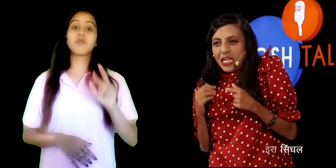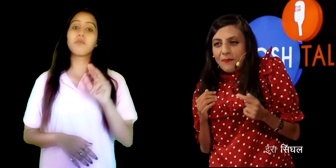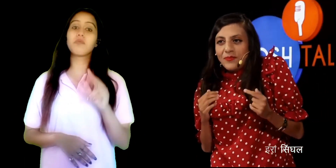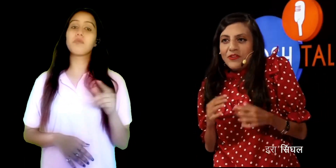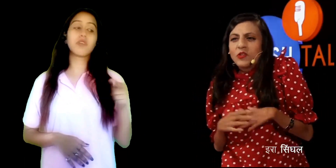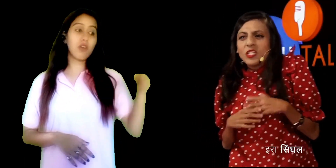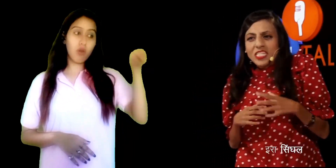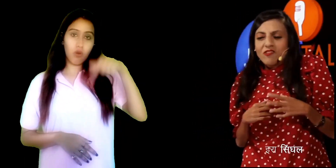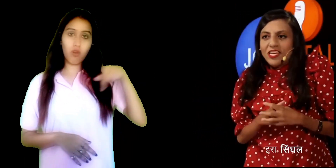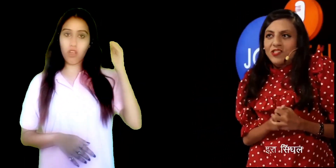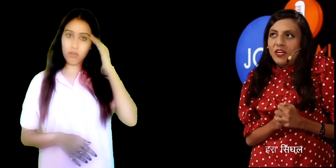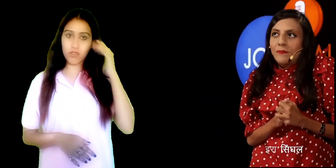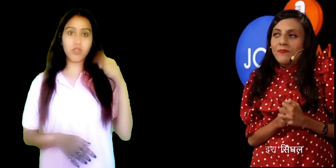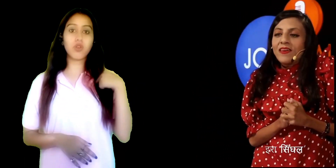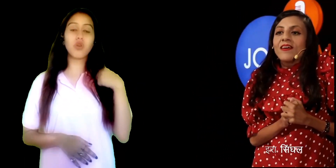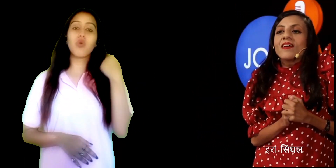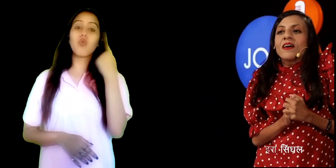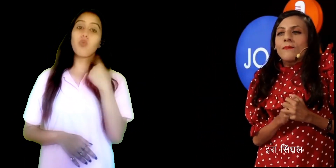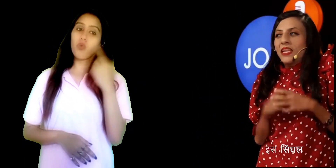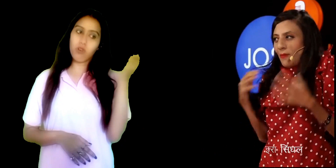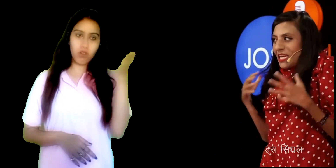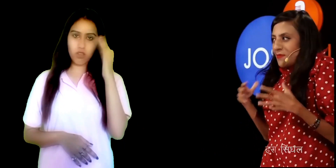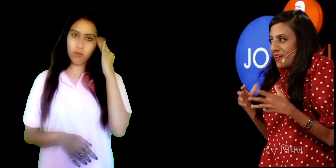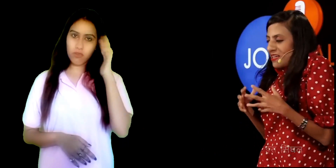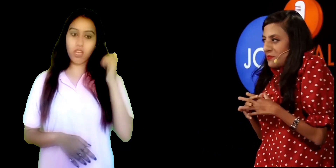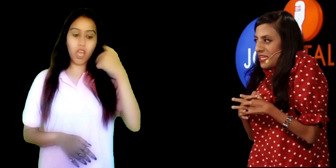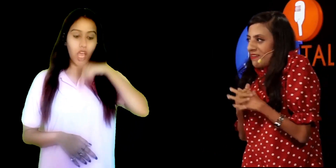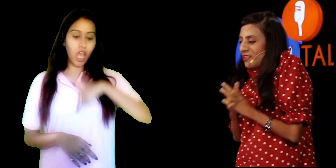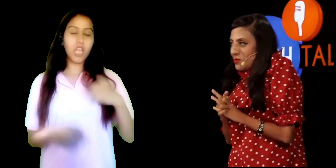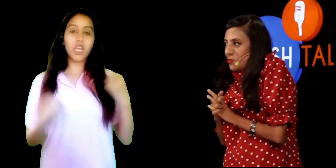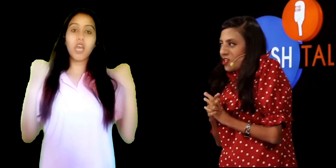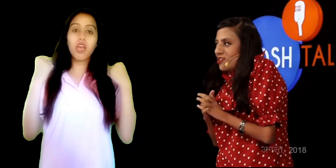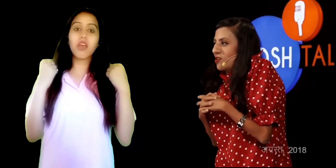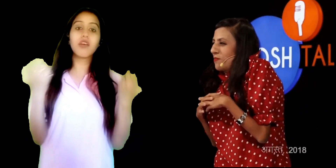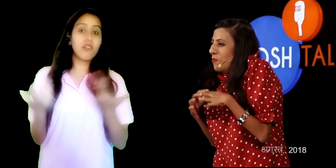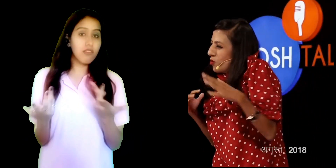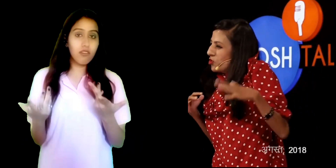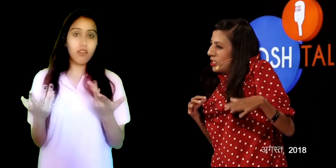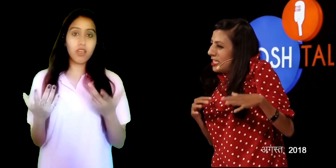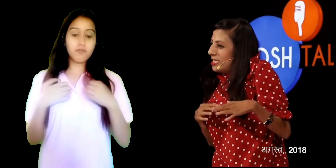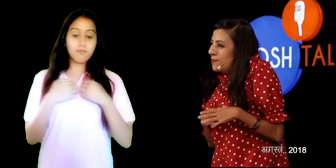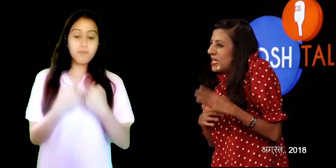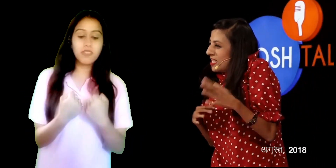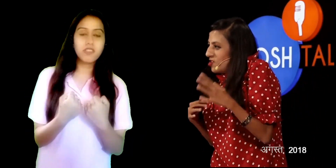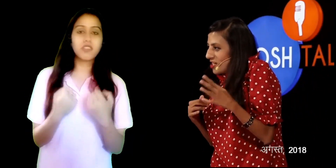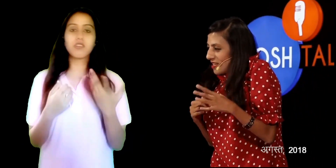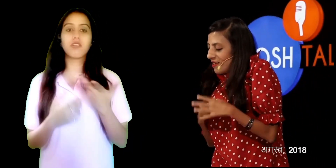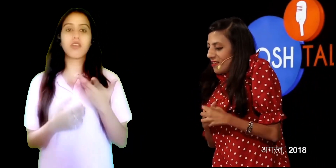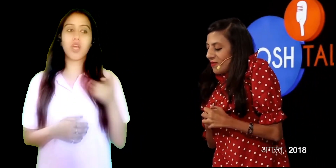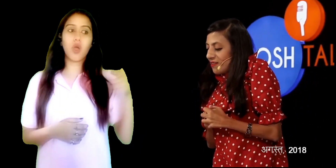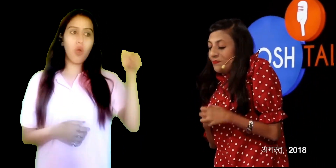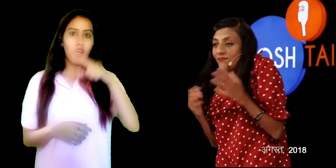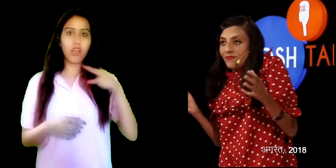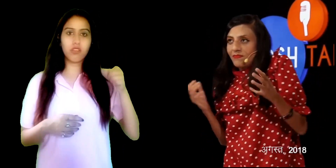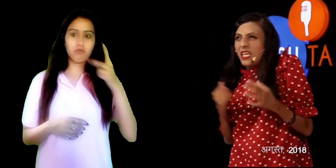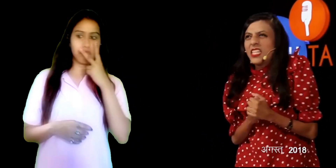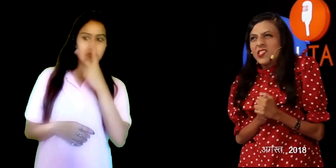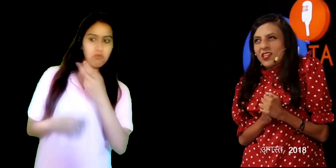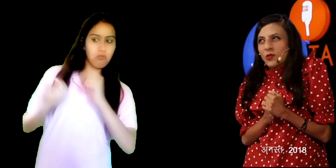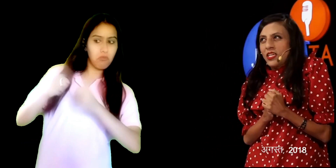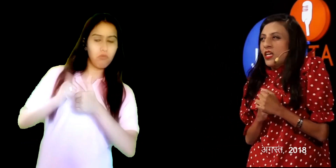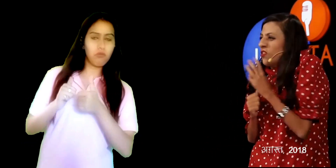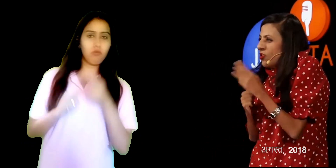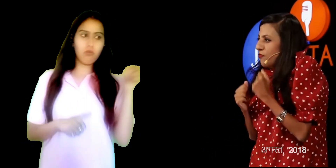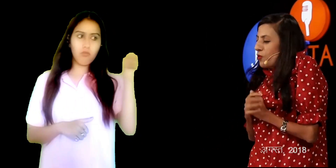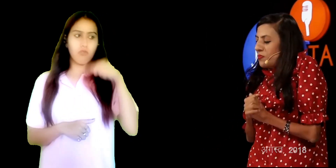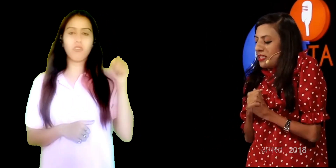थोड़ी लंबी और थोड़ी स्ट्रेंज है। मैंने पहली बार आईएएस बनने का तब सोचा था जब मैं बहुत छोटी थी, 3-4 साल की, नहीं